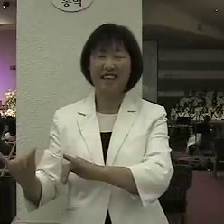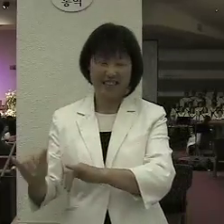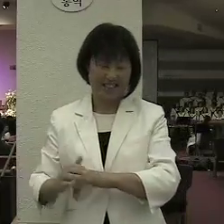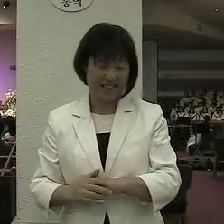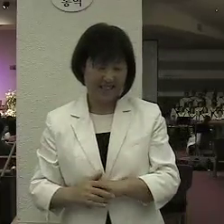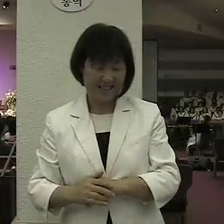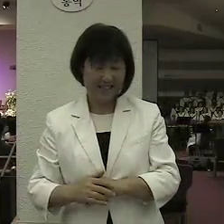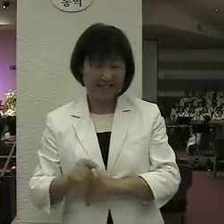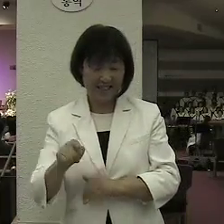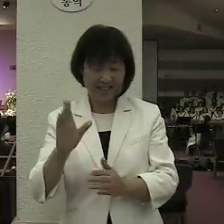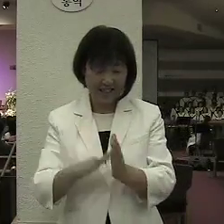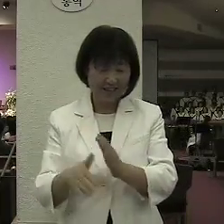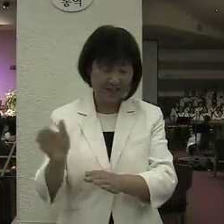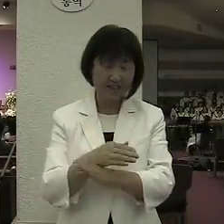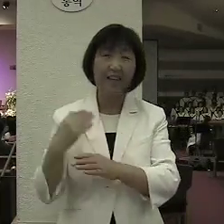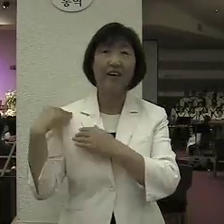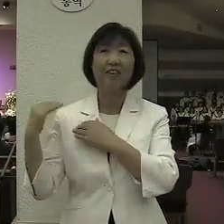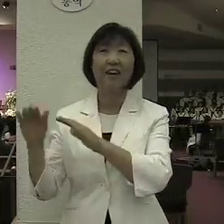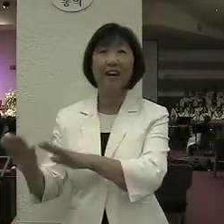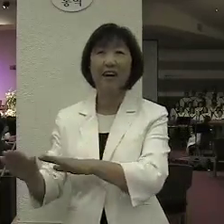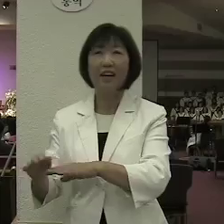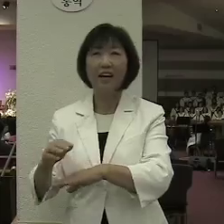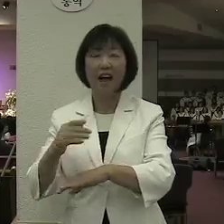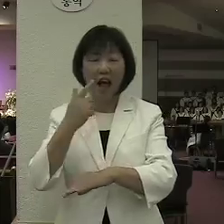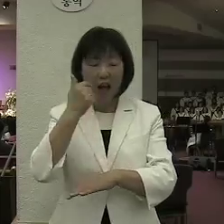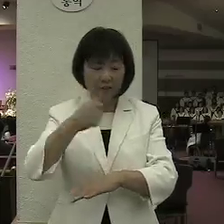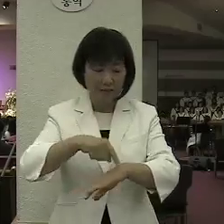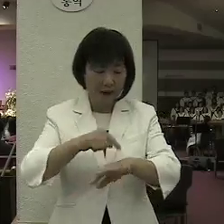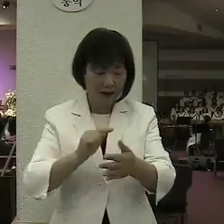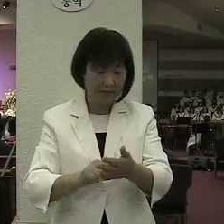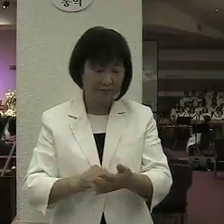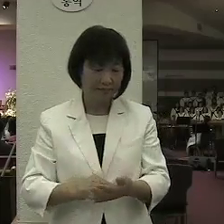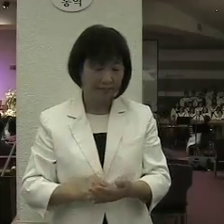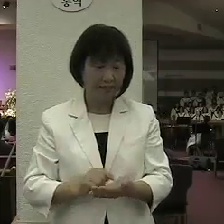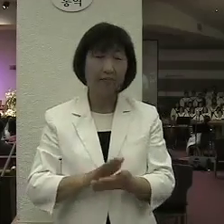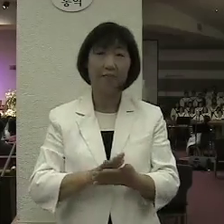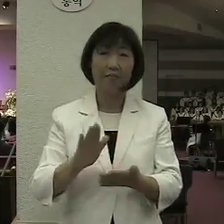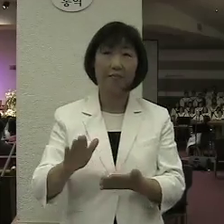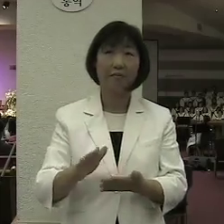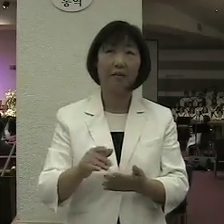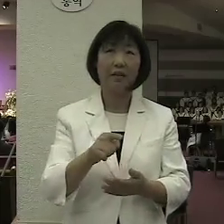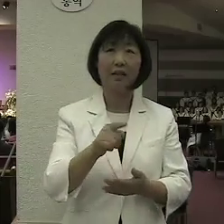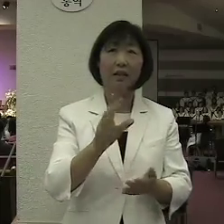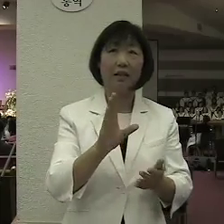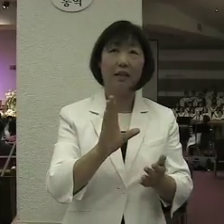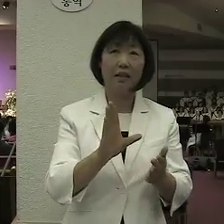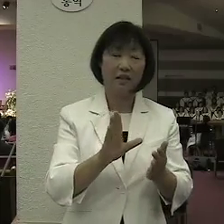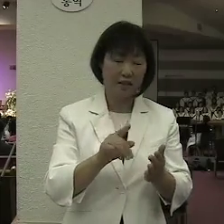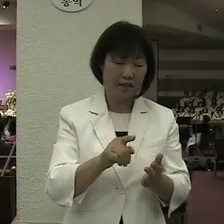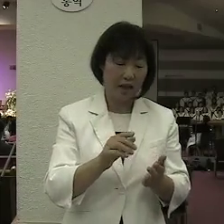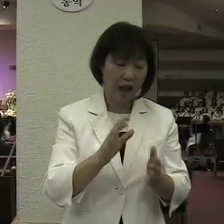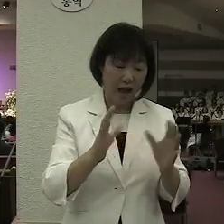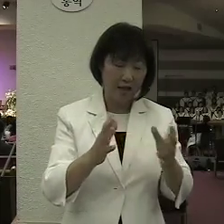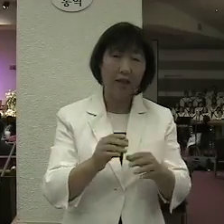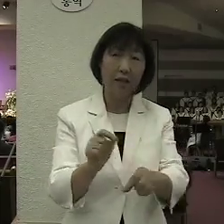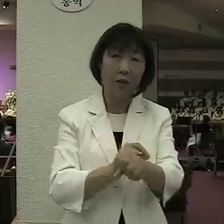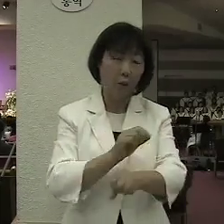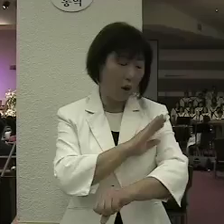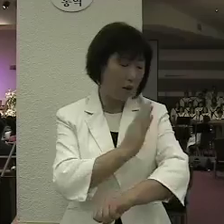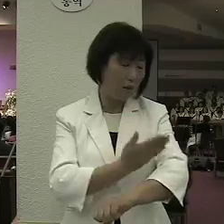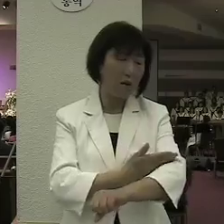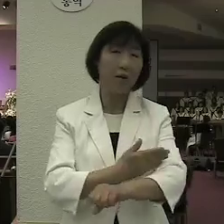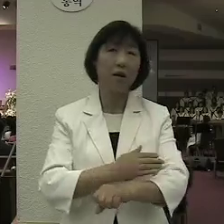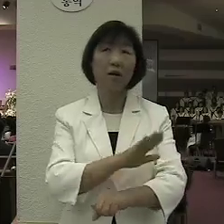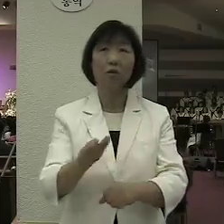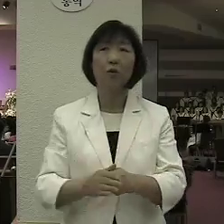디스리스펙트한 모습으로 그곳을 지나가고 있는데 아버지께서 그렇게 맞이해 주시고 한 분 한 분 소개하면서 축복해 주시는